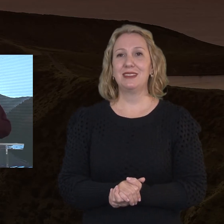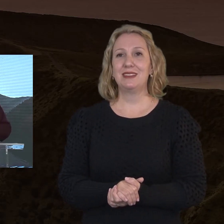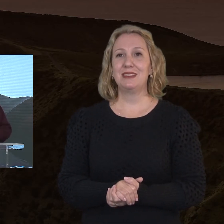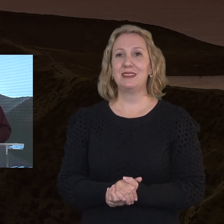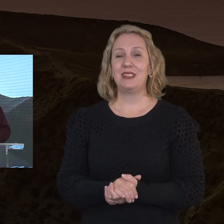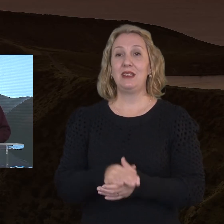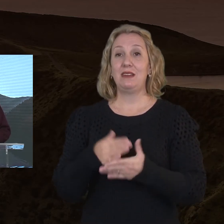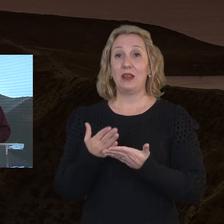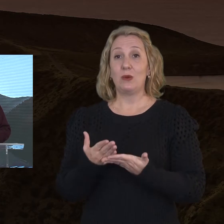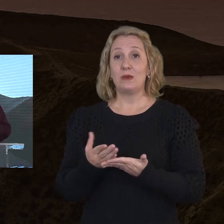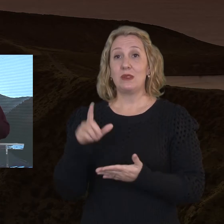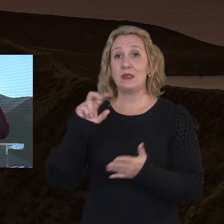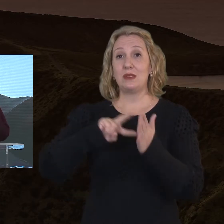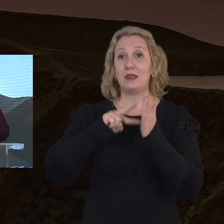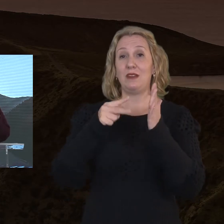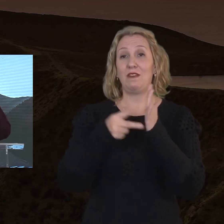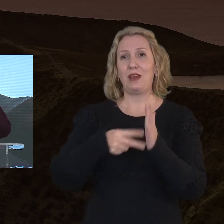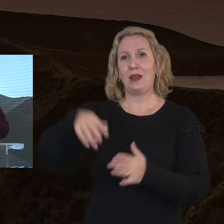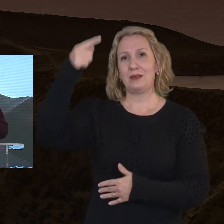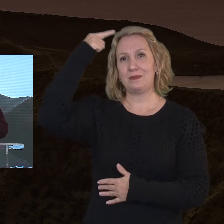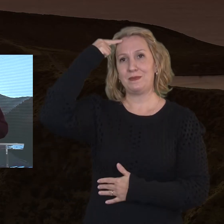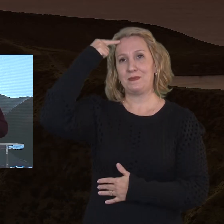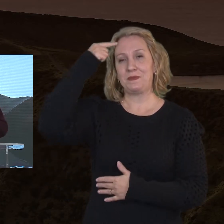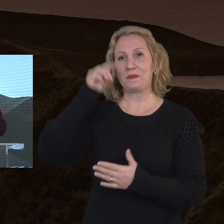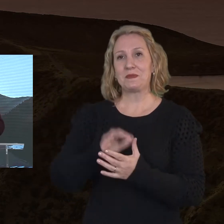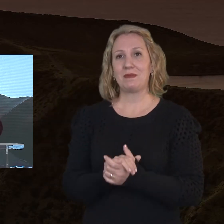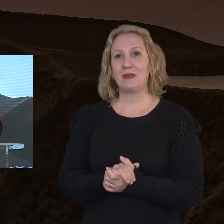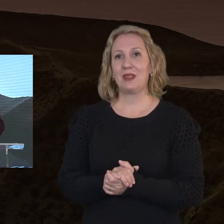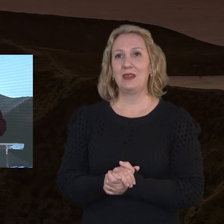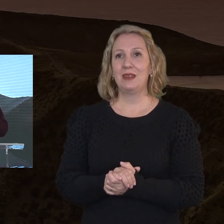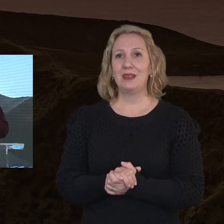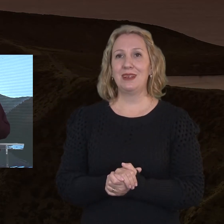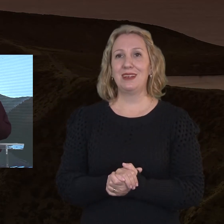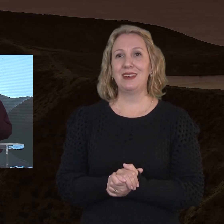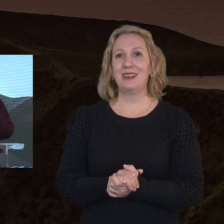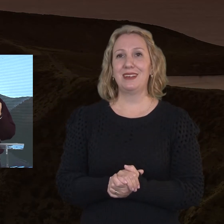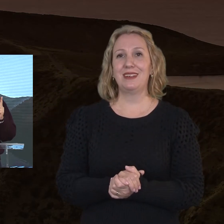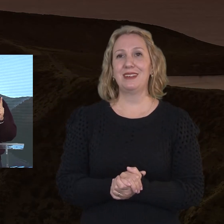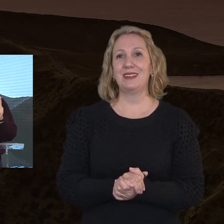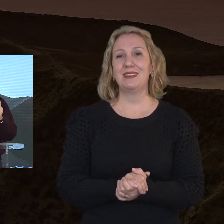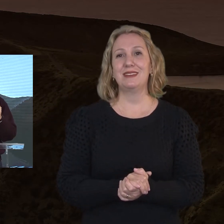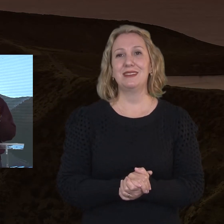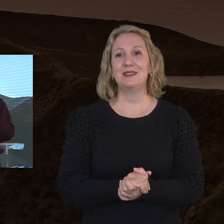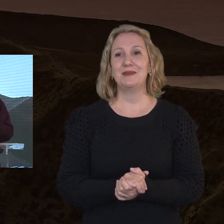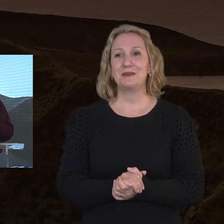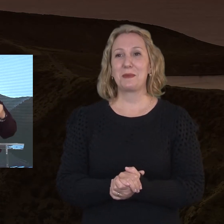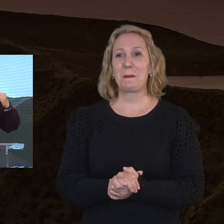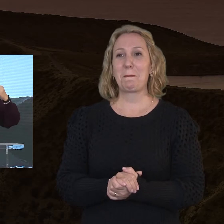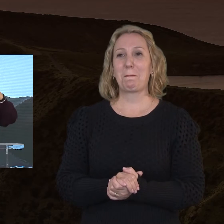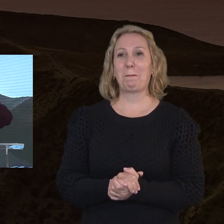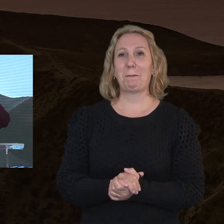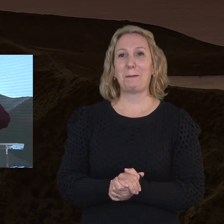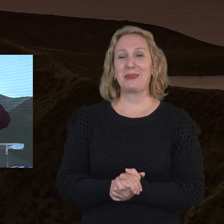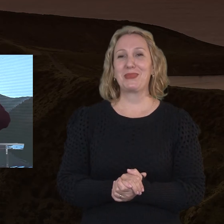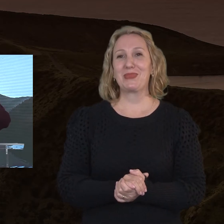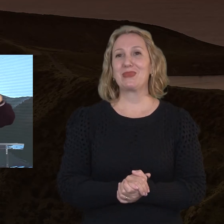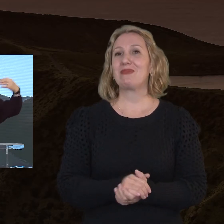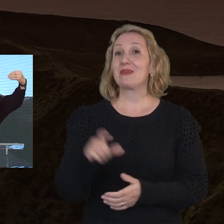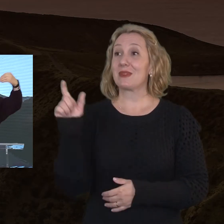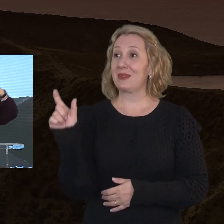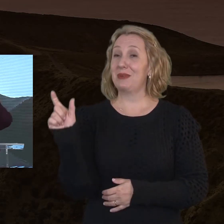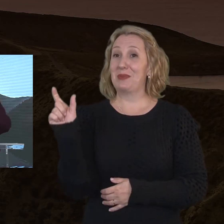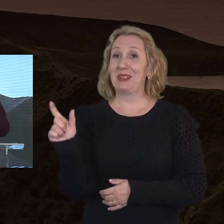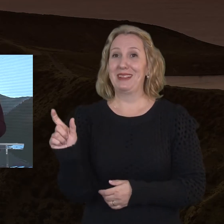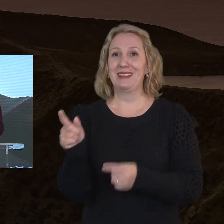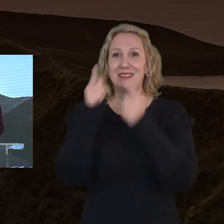é o cabeçario agora a palavra a na que falar you may annan o prefixo quer dizer no meio